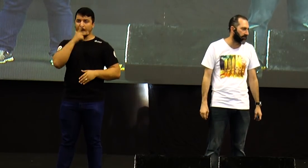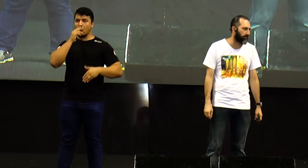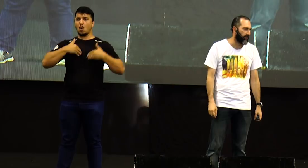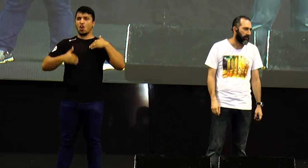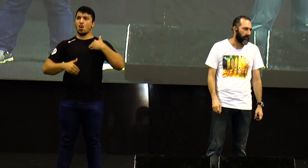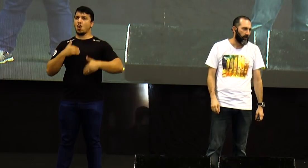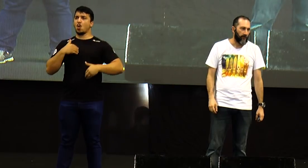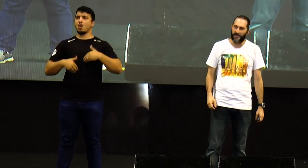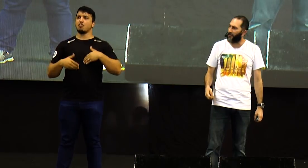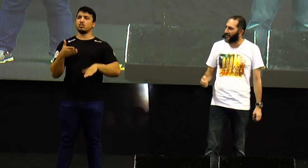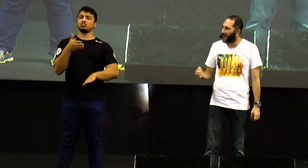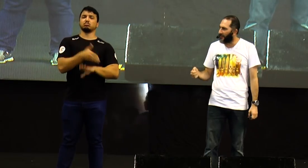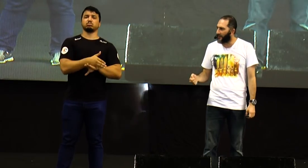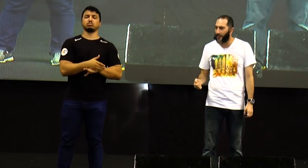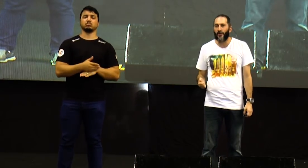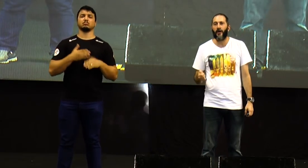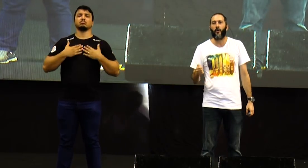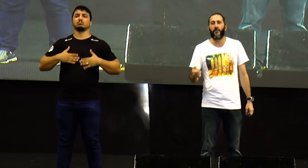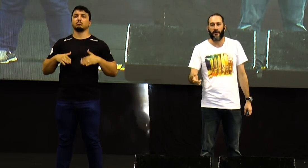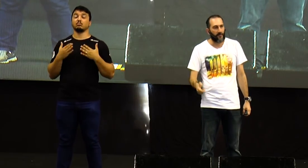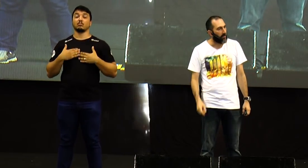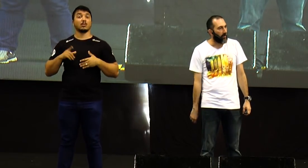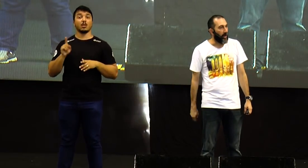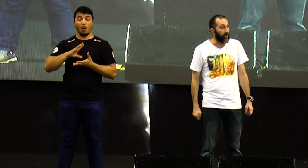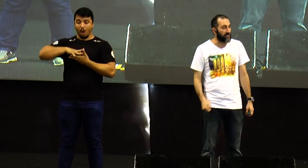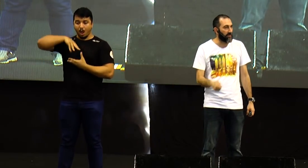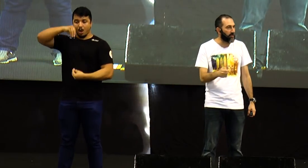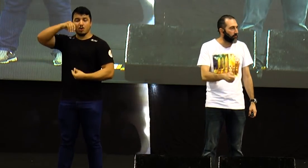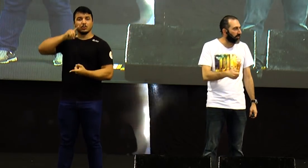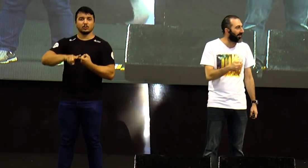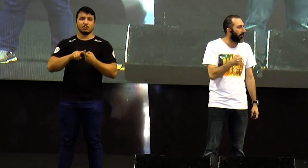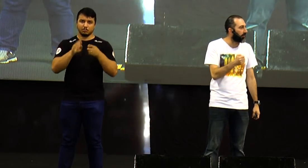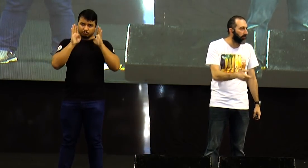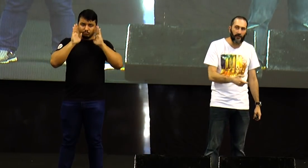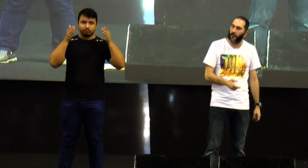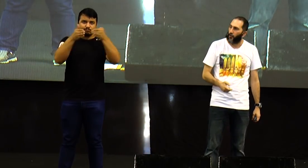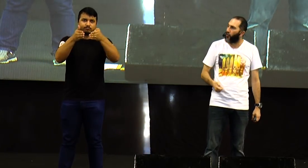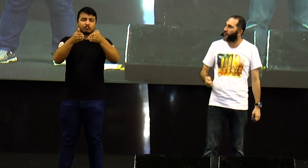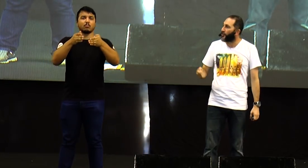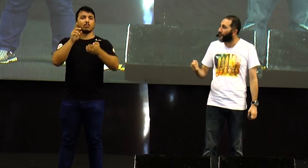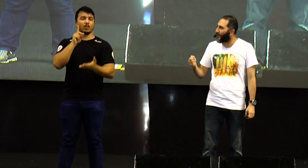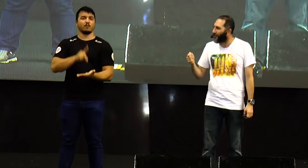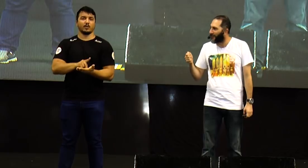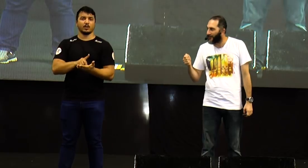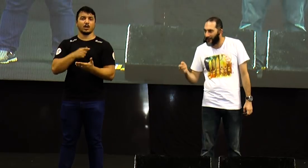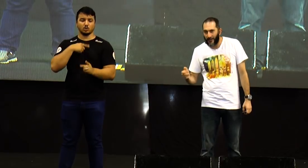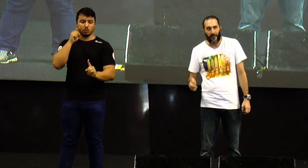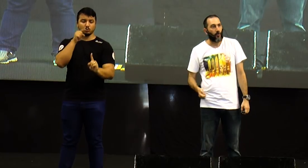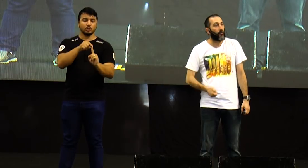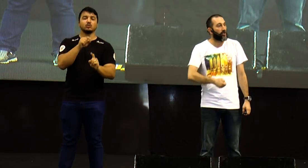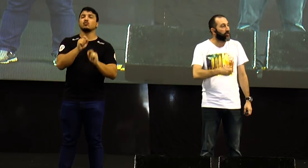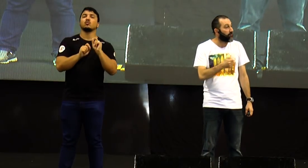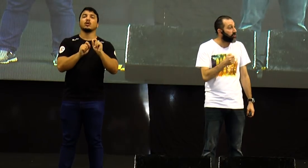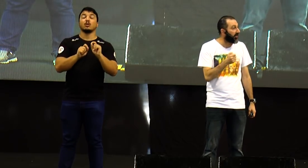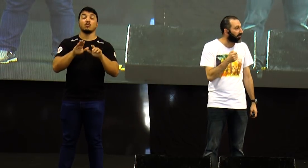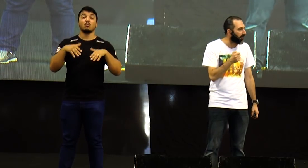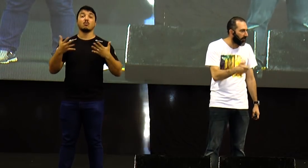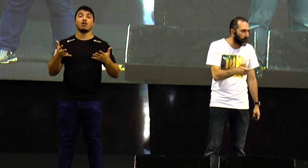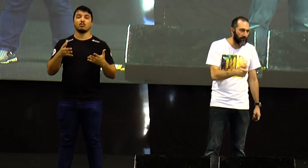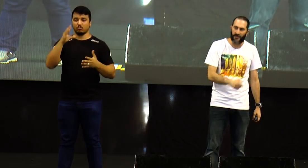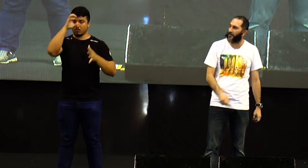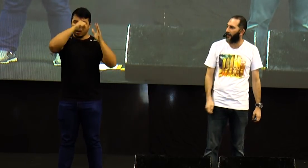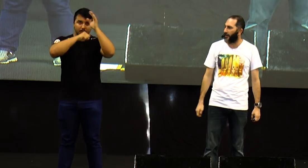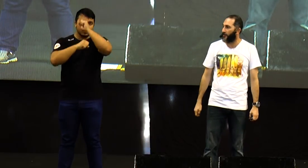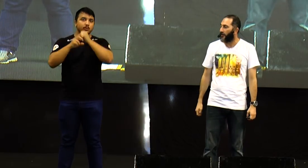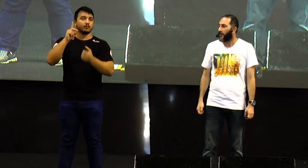física apenas, mas a presença de alma, a presença de você estar aqui com o objetivo de aprender, com o objetivo de